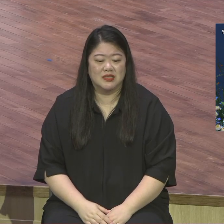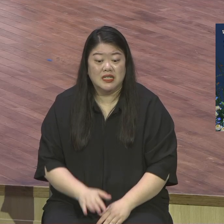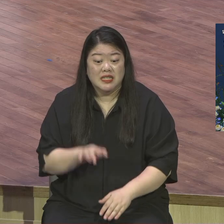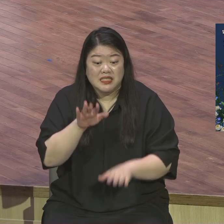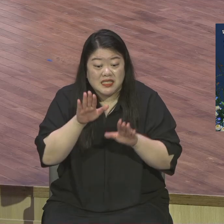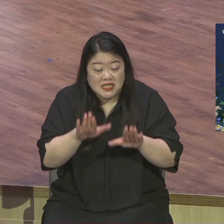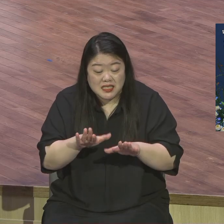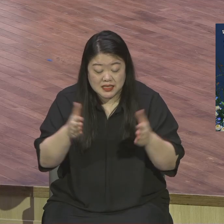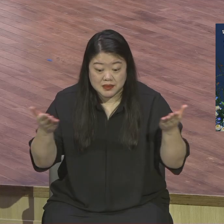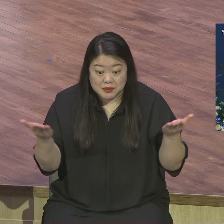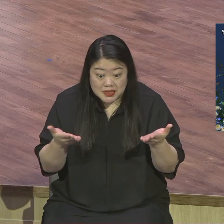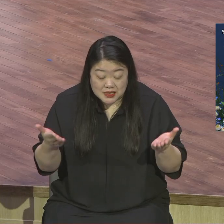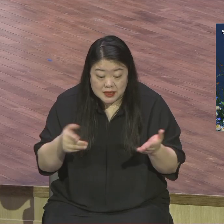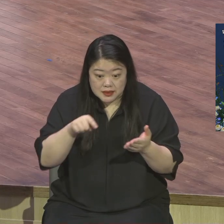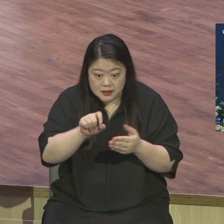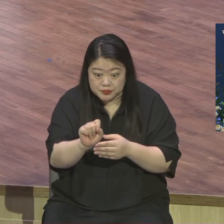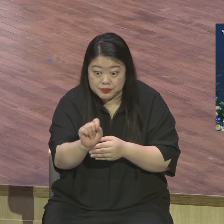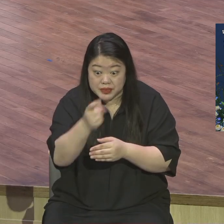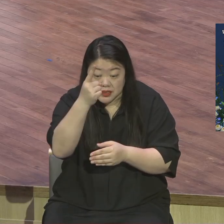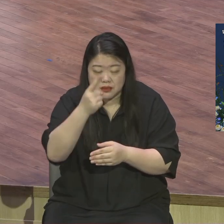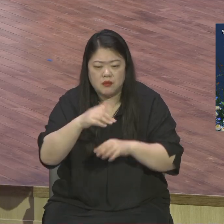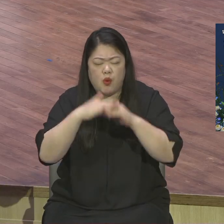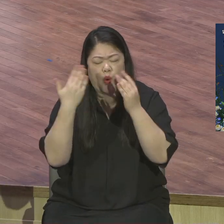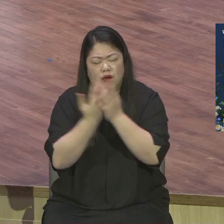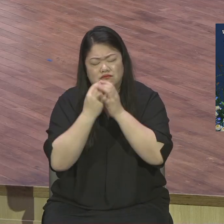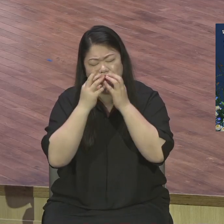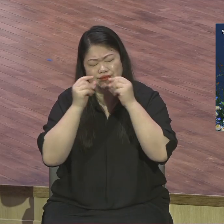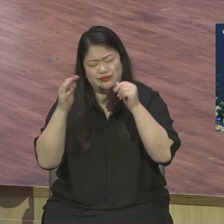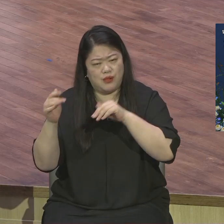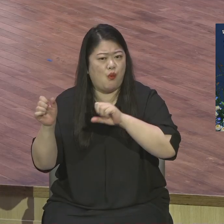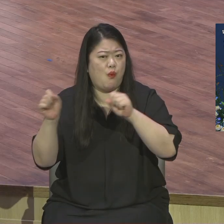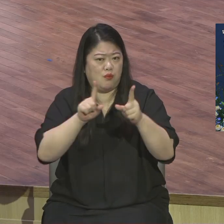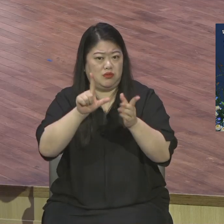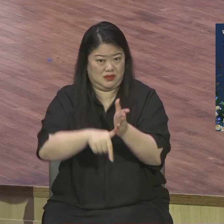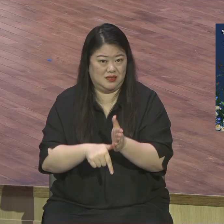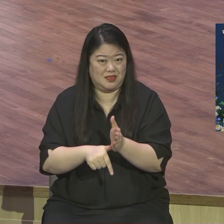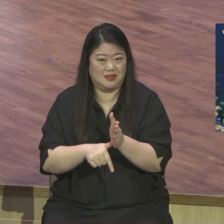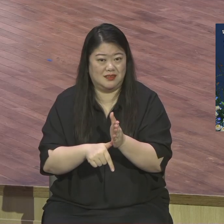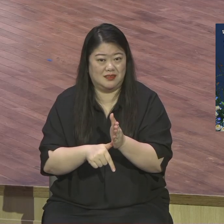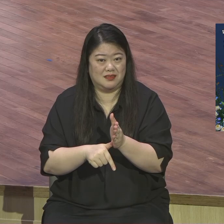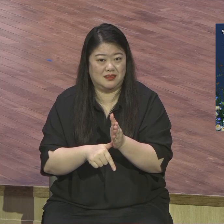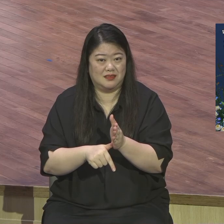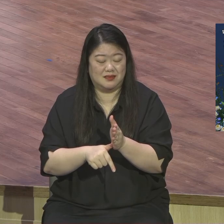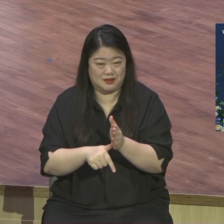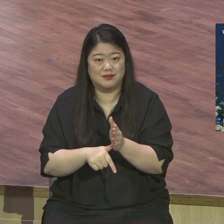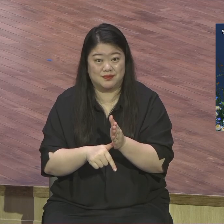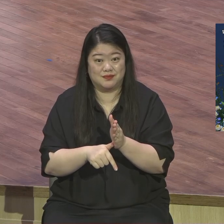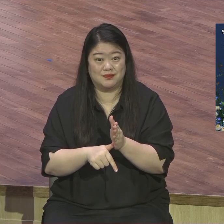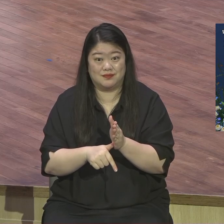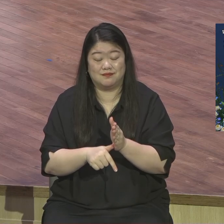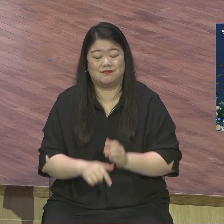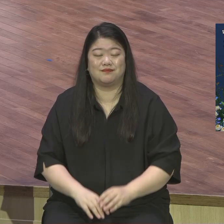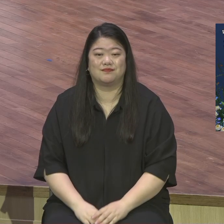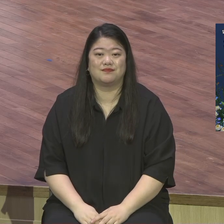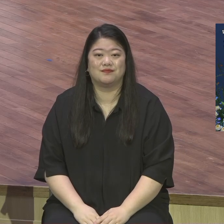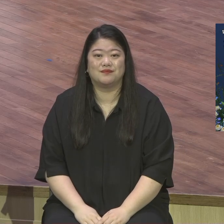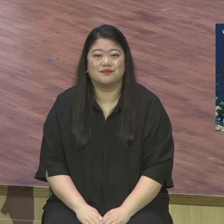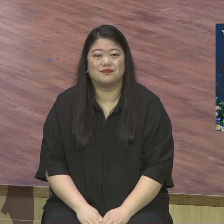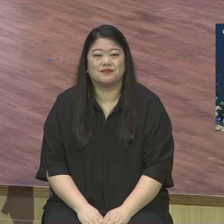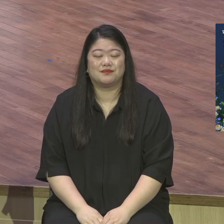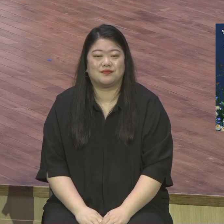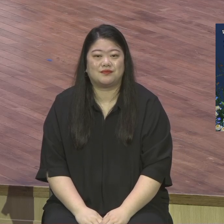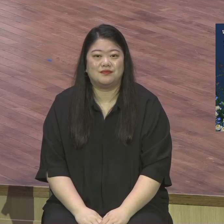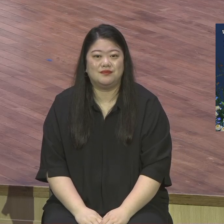남들이 모르는 영적 비밀 그걸 가지게 되죠 영의 모든